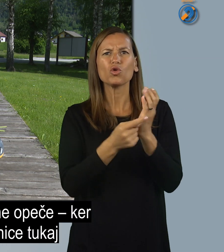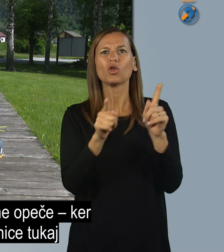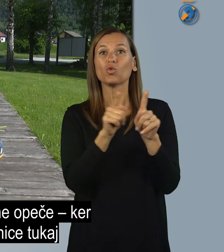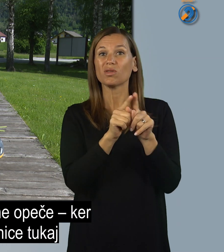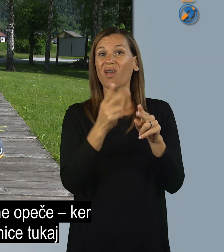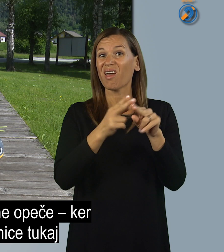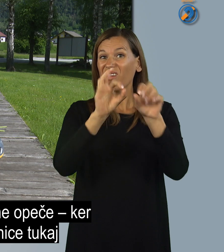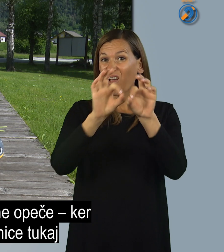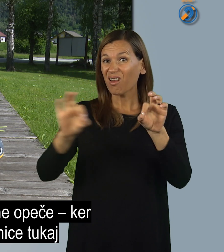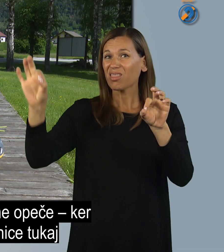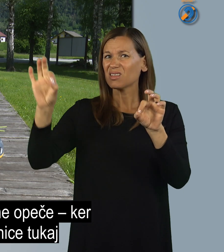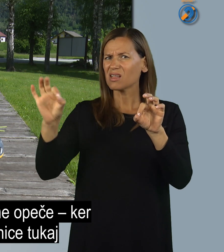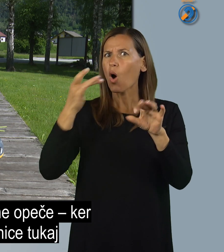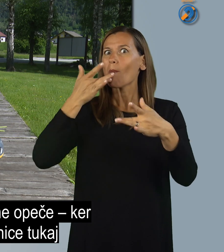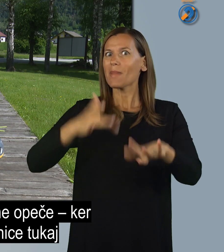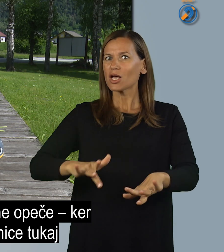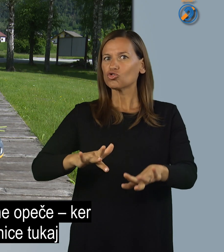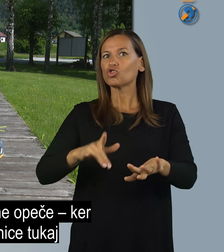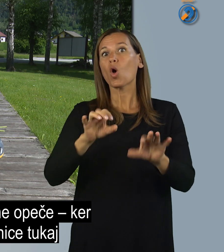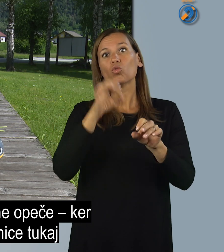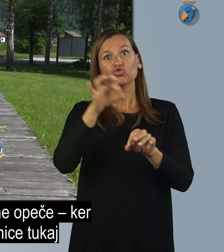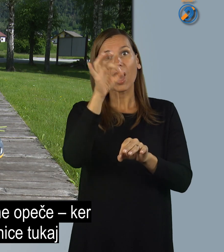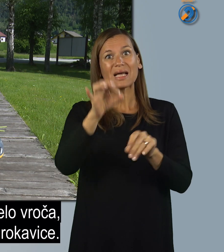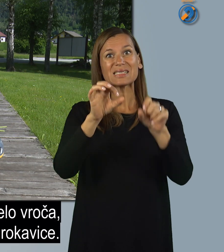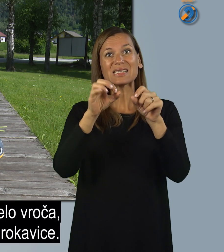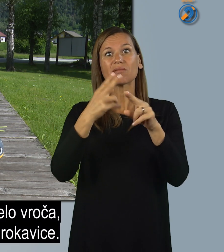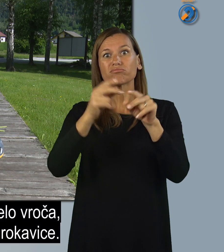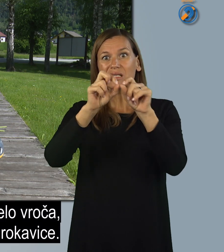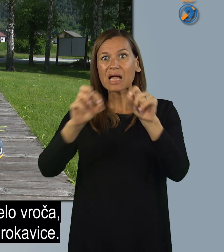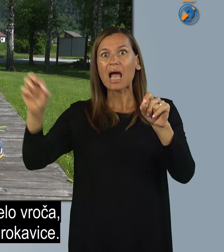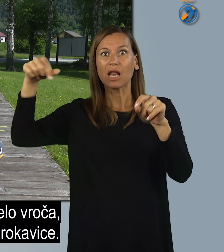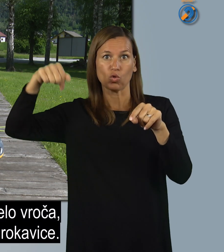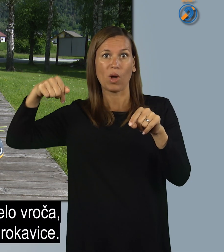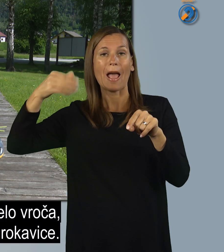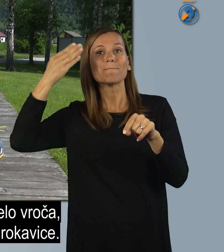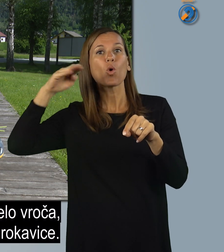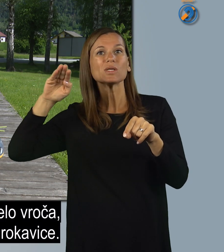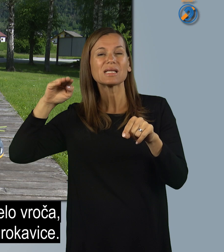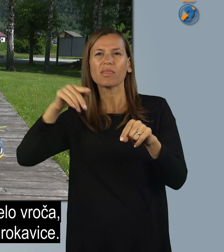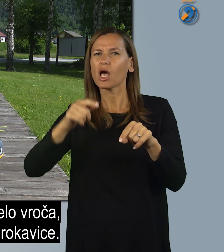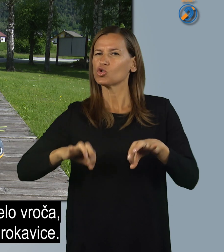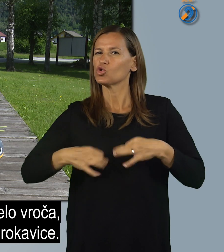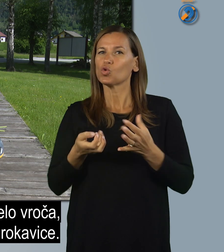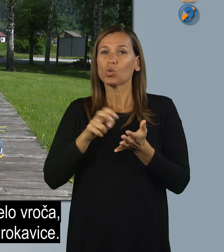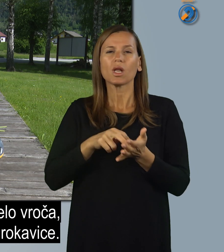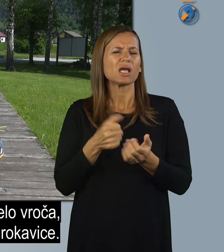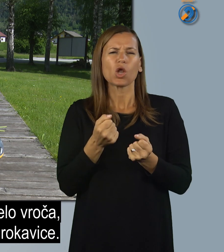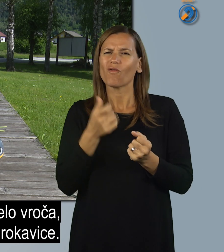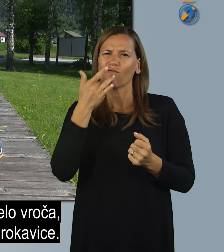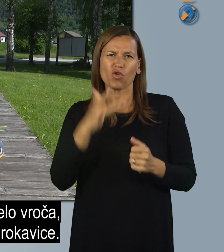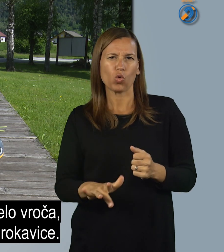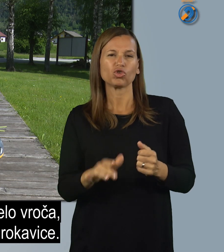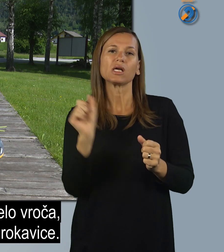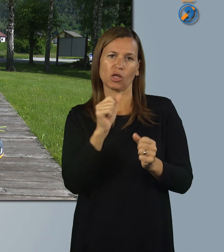mogoče tudi jeklenica ne speče, ker je zajla jeklenica tukaj v ferati Mojstrane zelo vroča zjutraj, potrebujemo